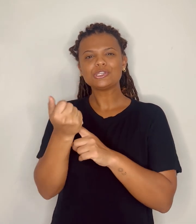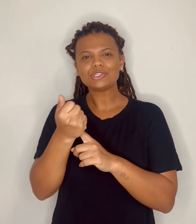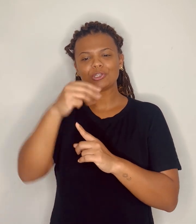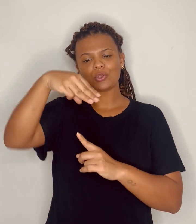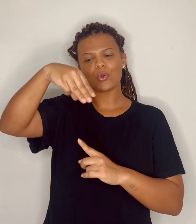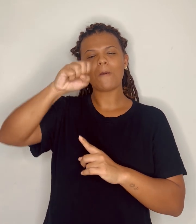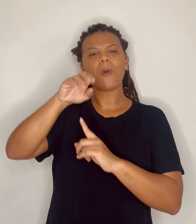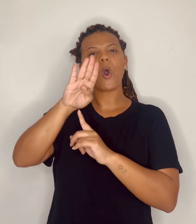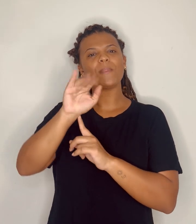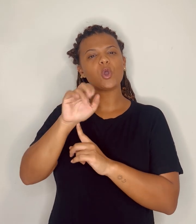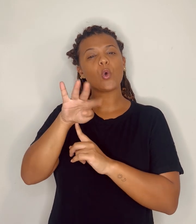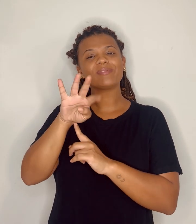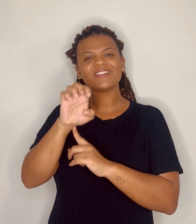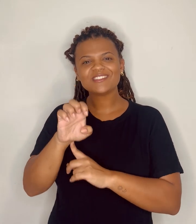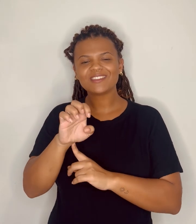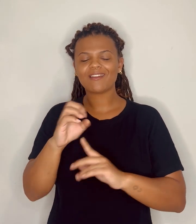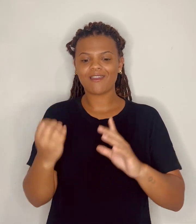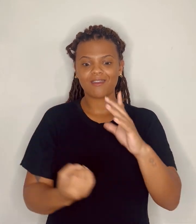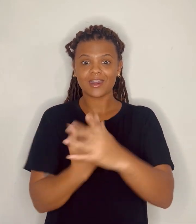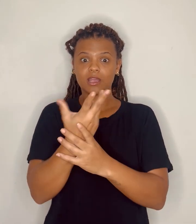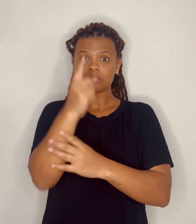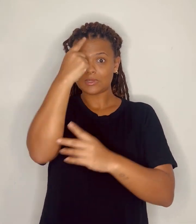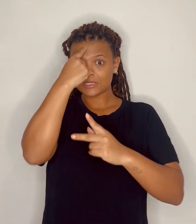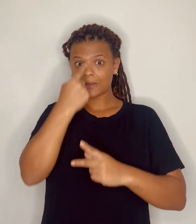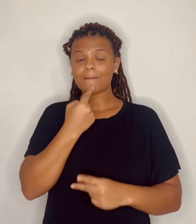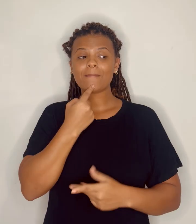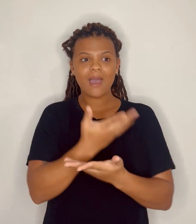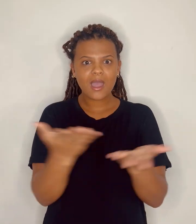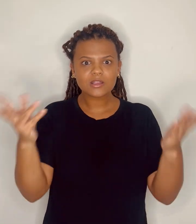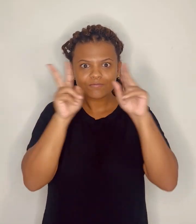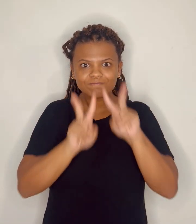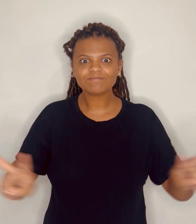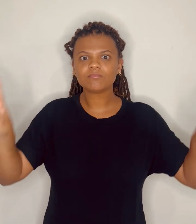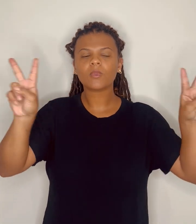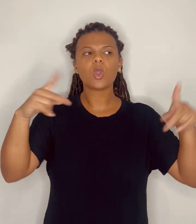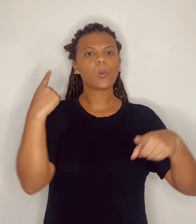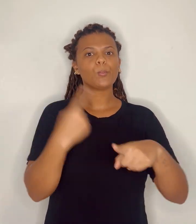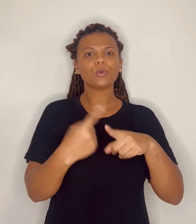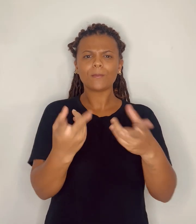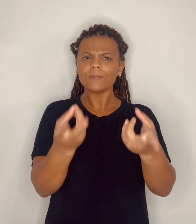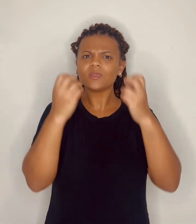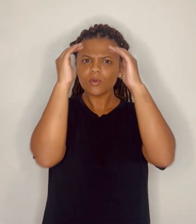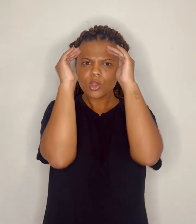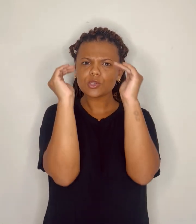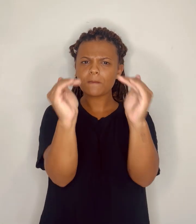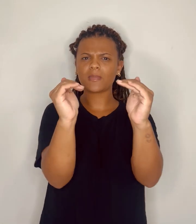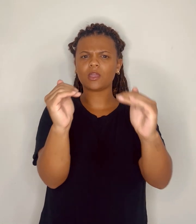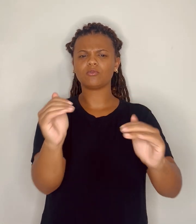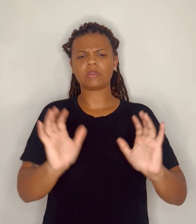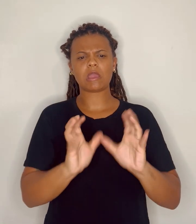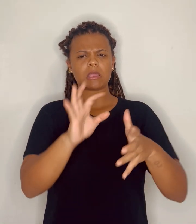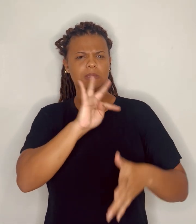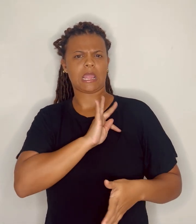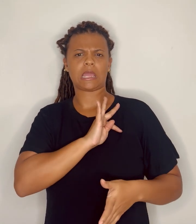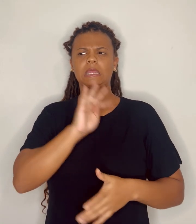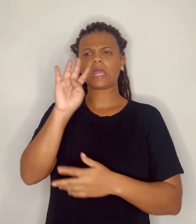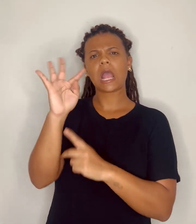dessas peças visuais, porque eu vi o respeito da equipe técnica e artística para com os artefatos